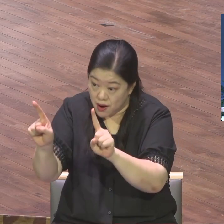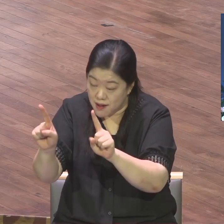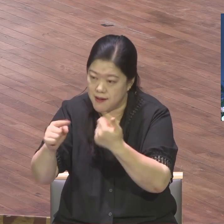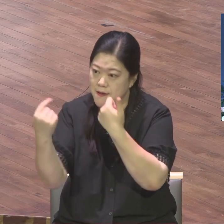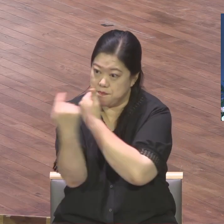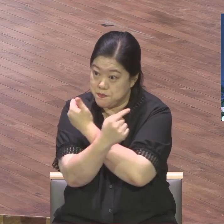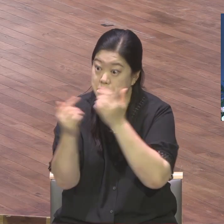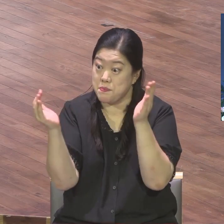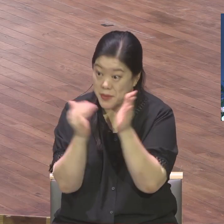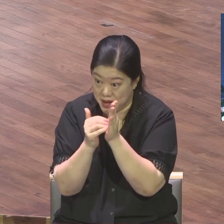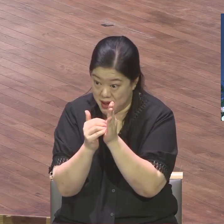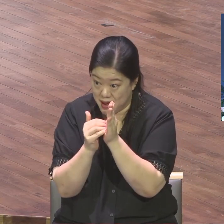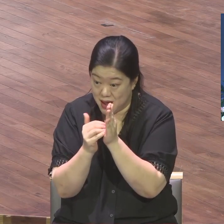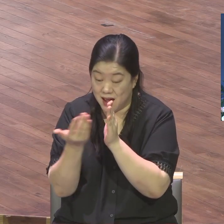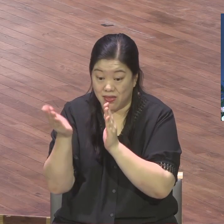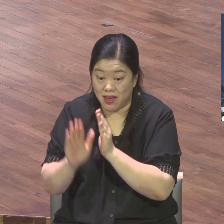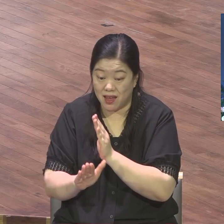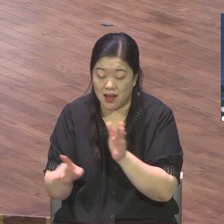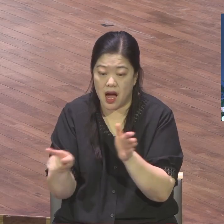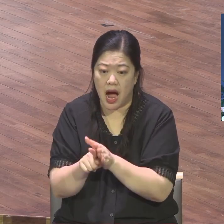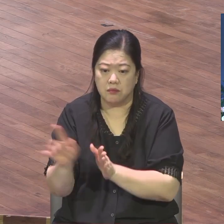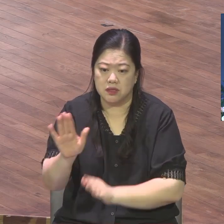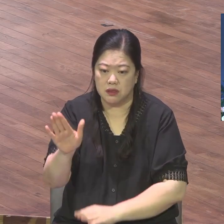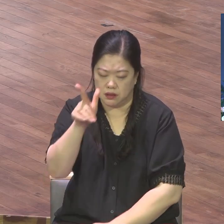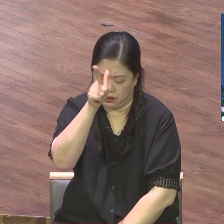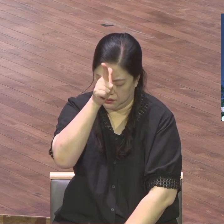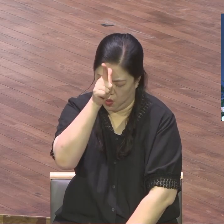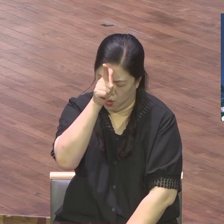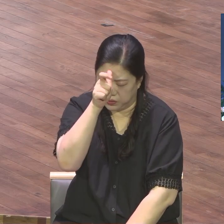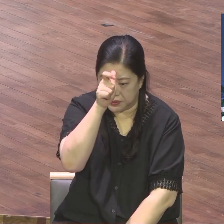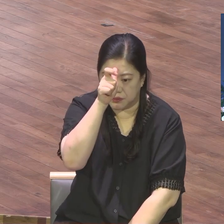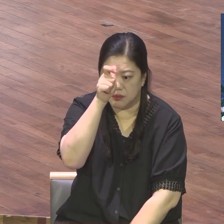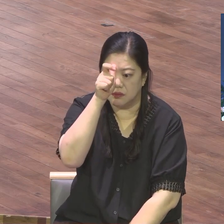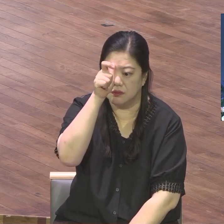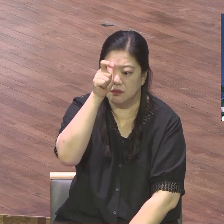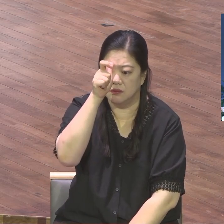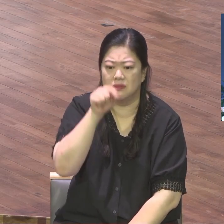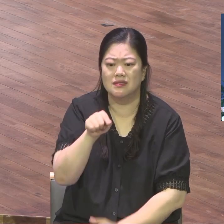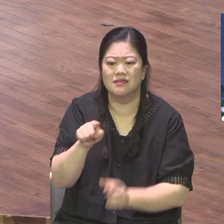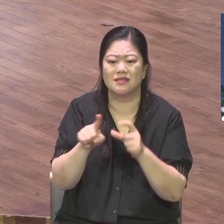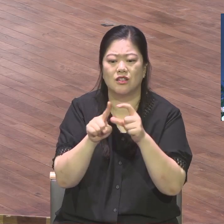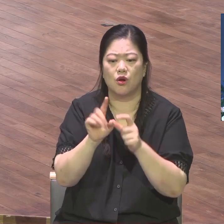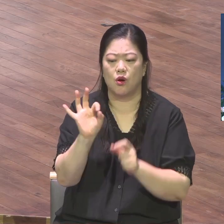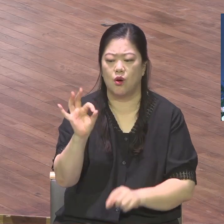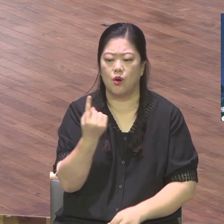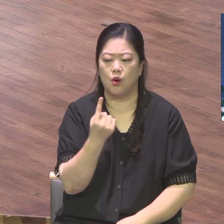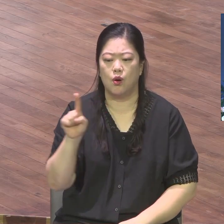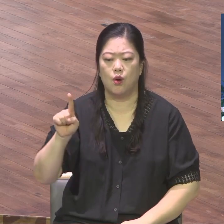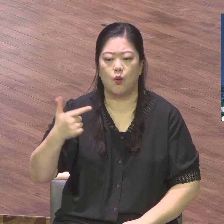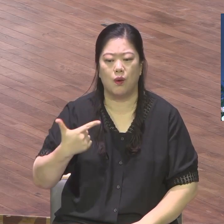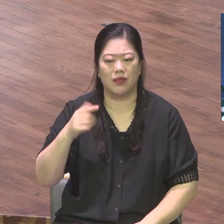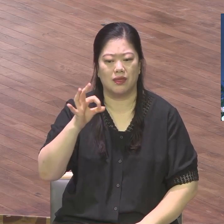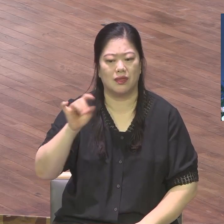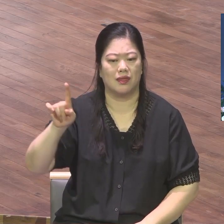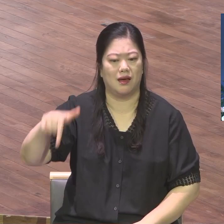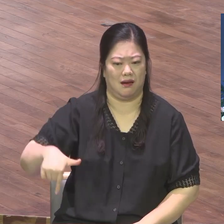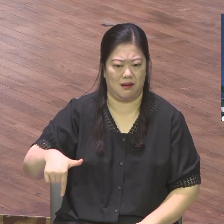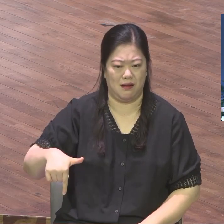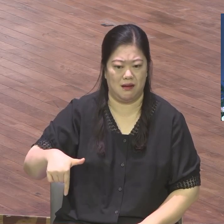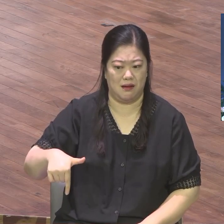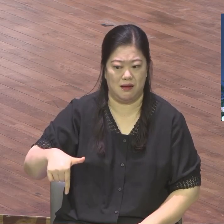마음, 이게 완악하다라는 뜻이에요. 쉽게 설명하면 제자들이 가지고 있었던